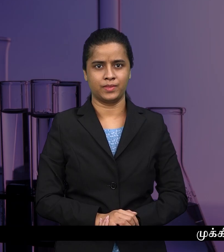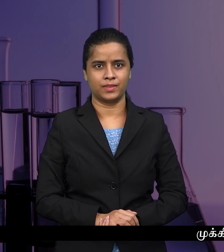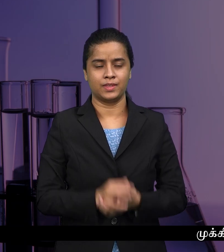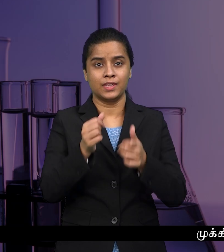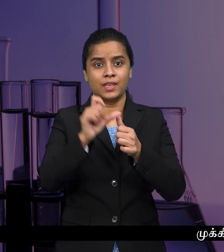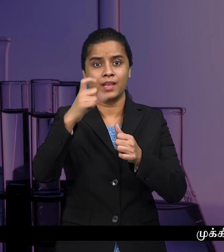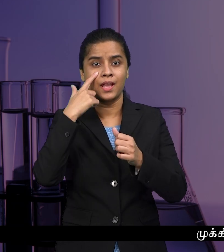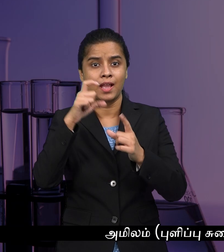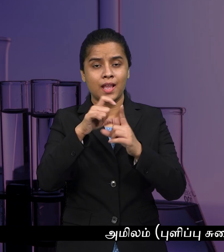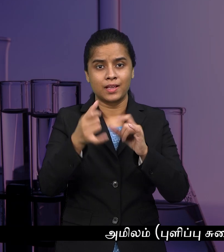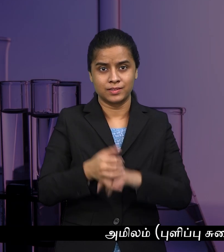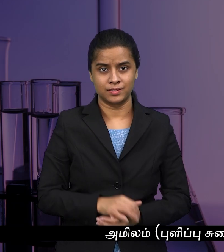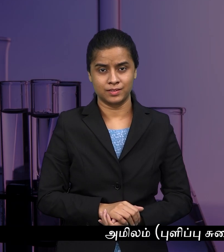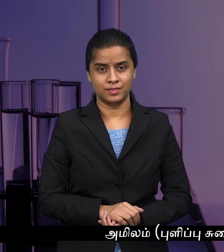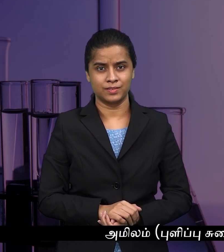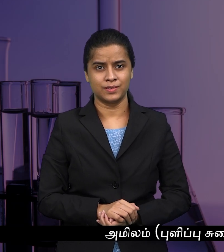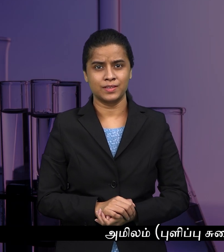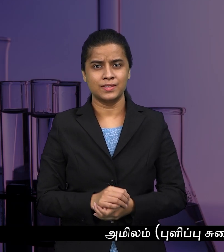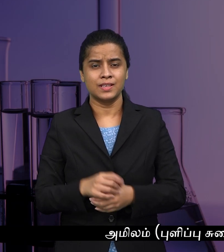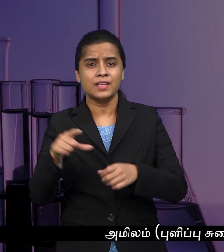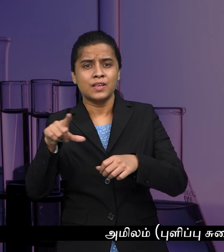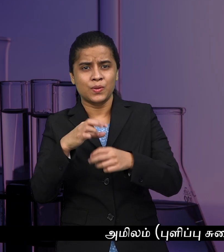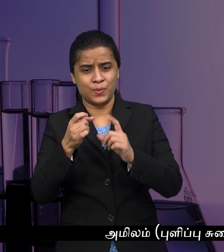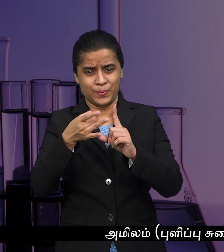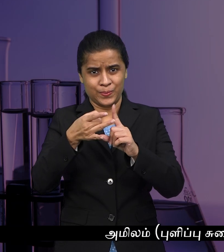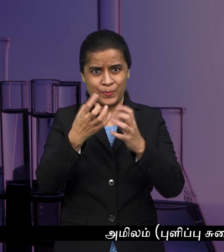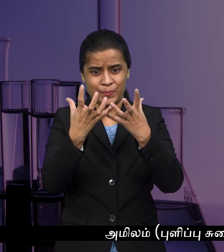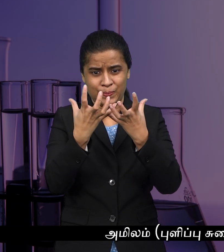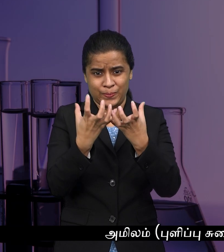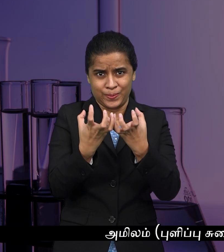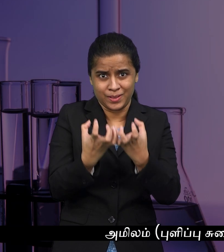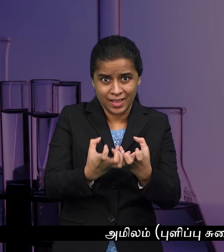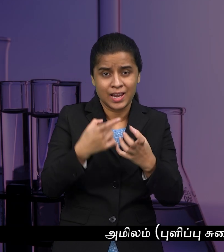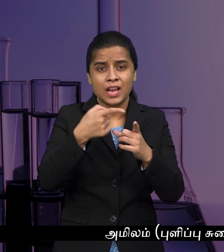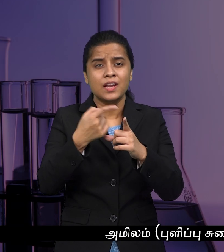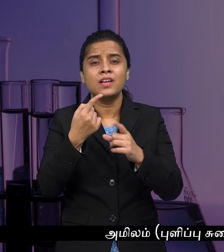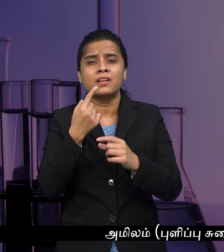முக்கிய வார்த்தைகள்: அமிலம், அதாவது புளிப்பு சுவை கொண்ட அரிக்கும் பொருள்.